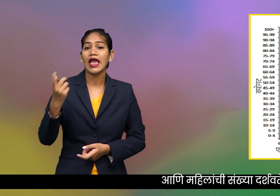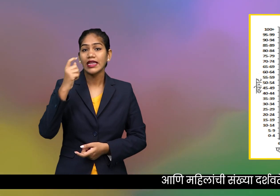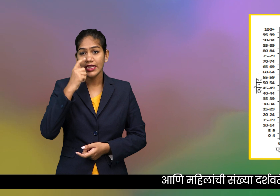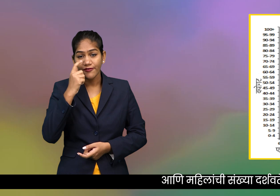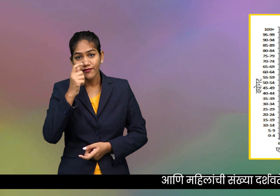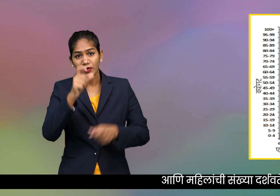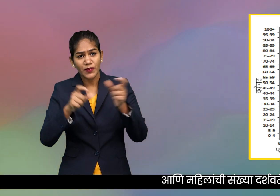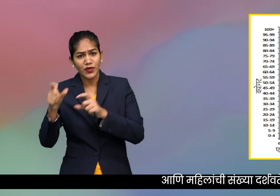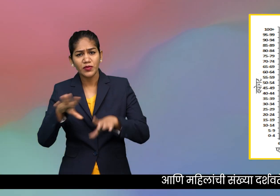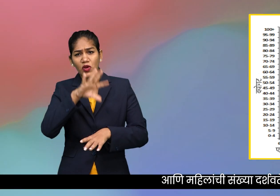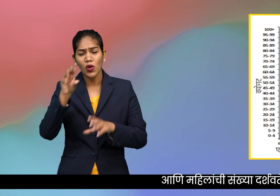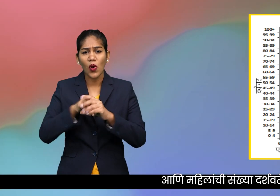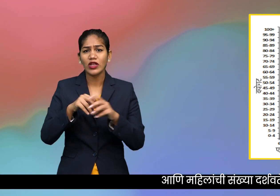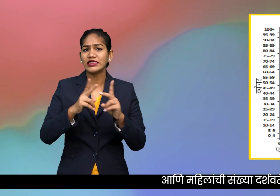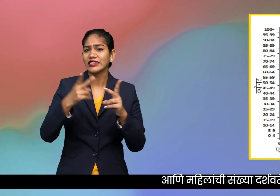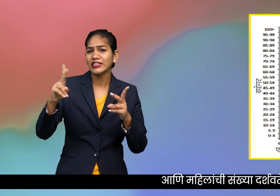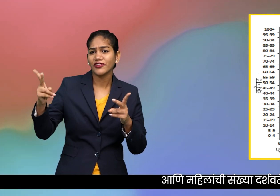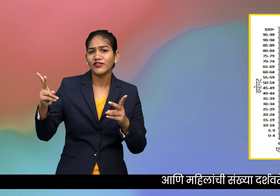आणि महिलांची संख्या दर्शवतं.